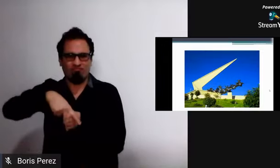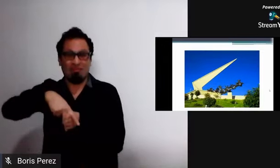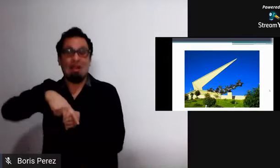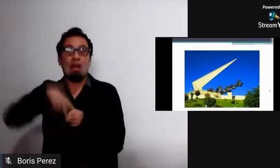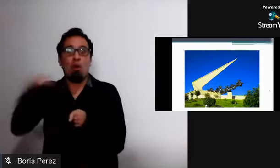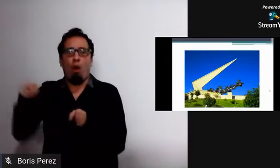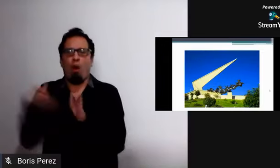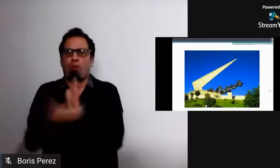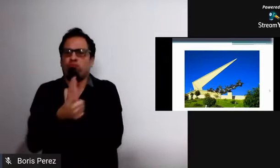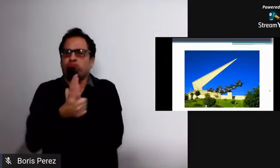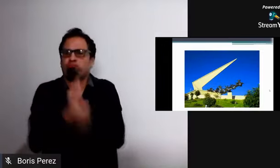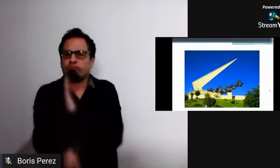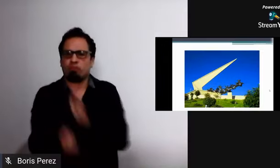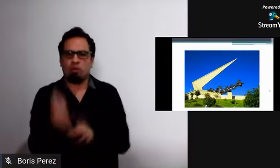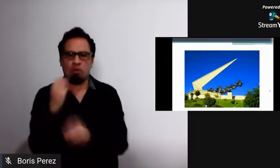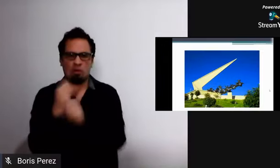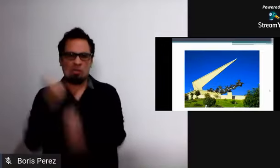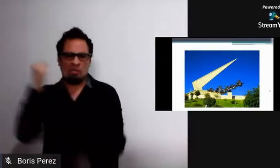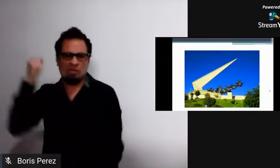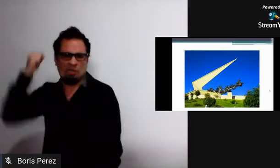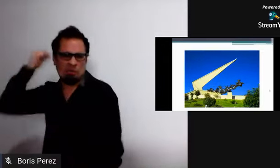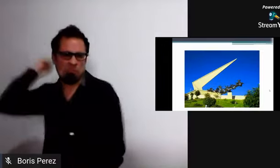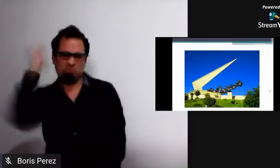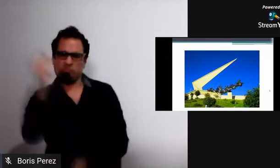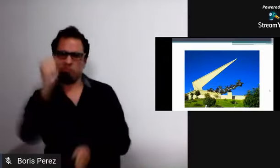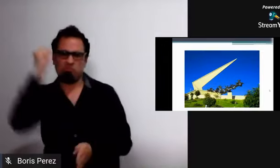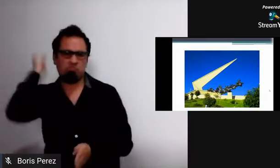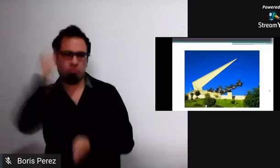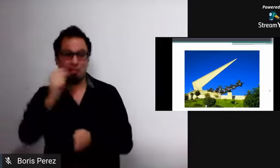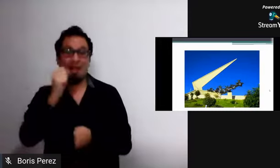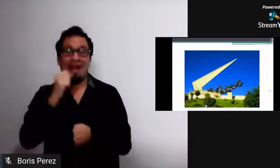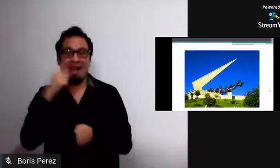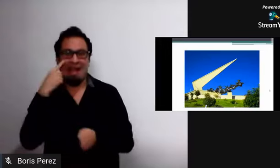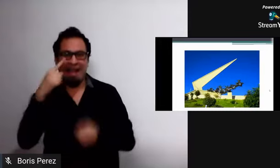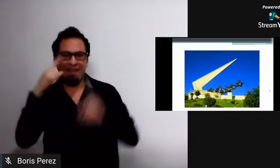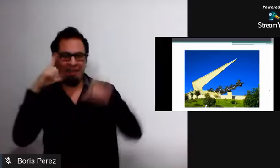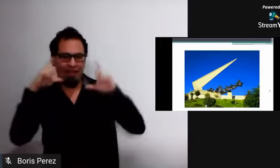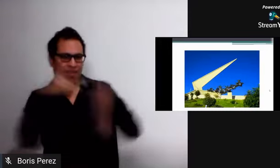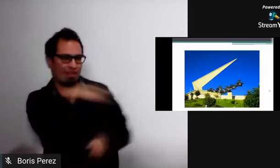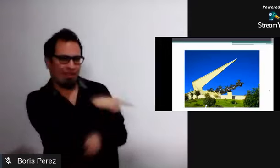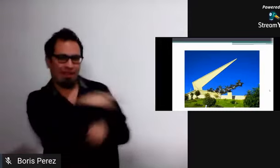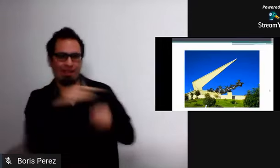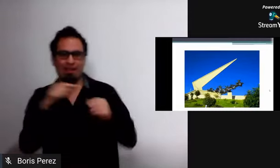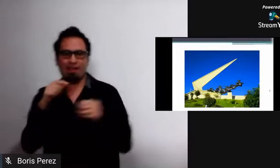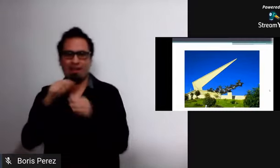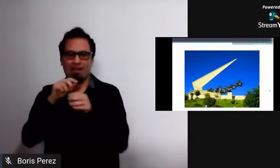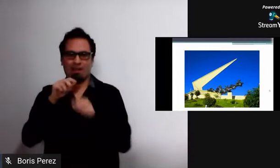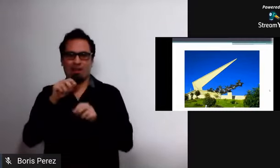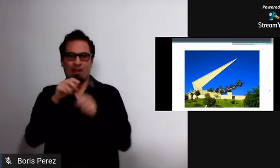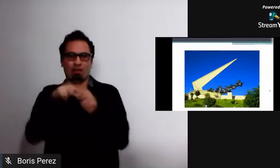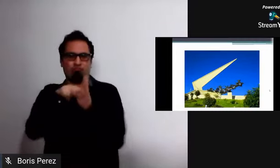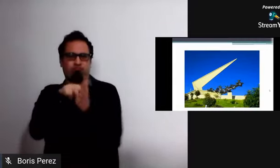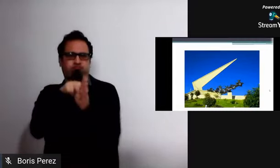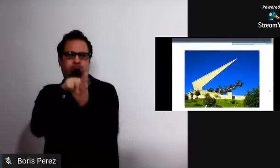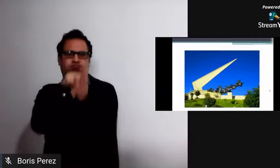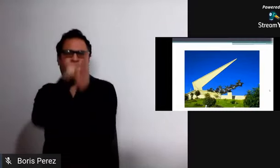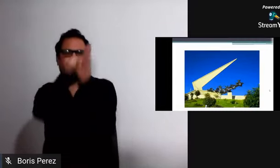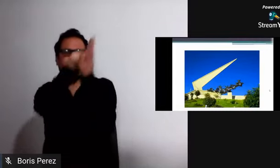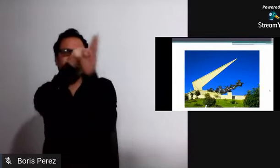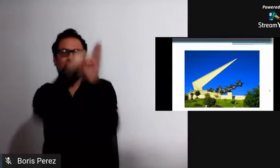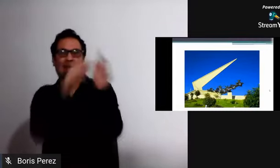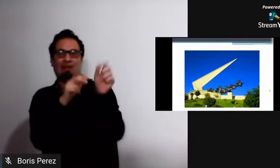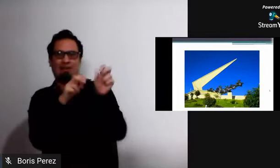anteriormente, como ellos iban en caballo, eran demasiadamente hábiles con las espadas y las lanzas, como